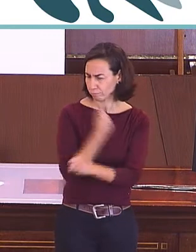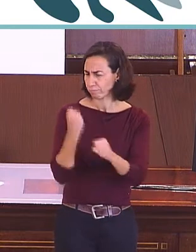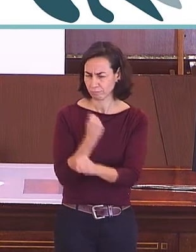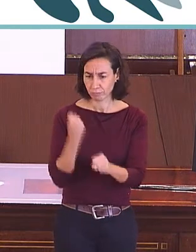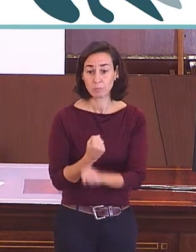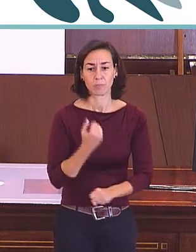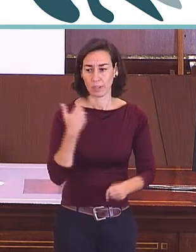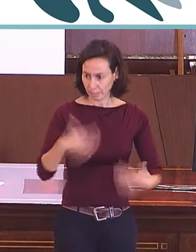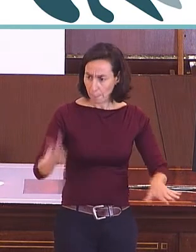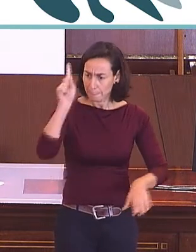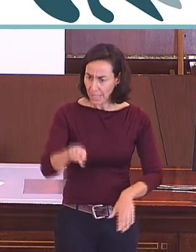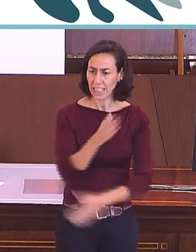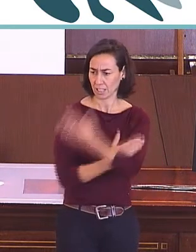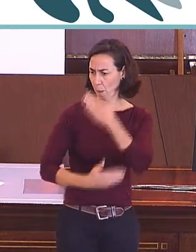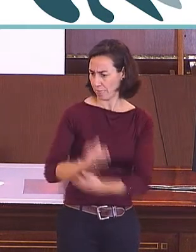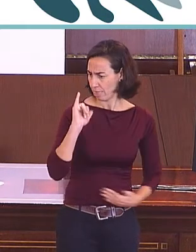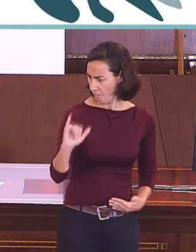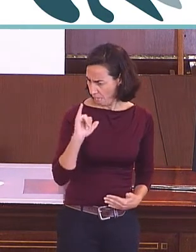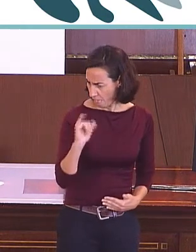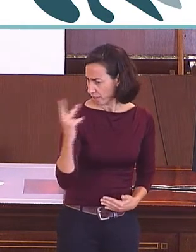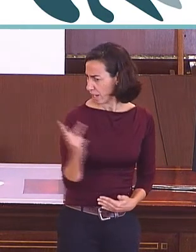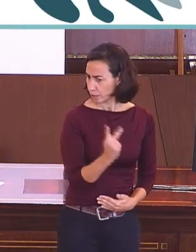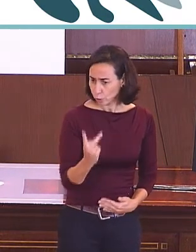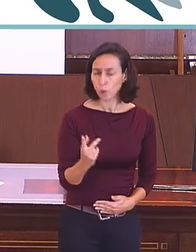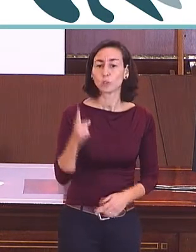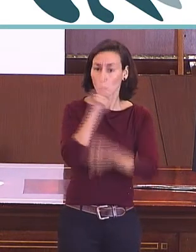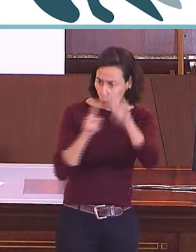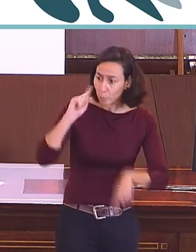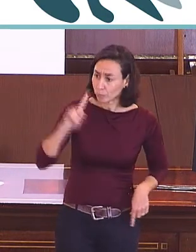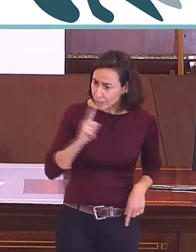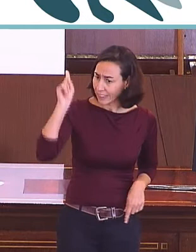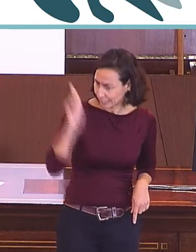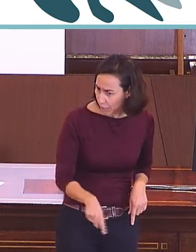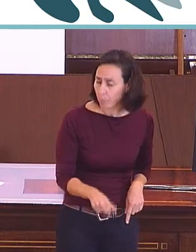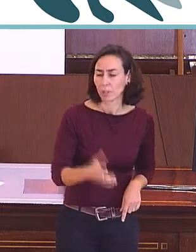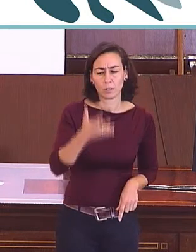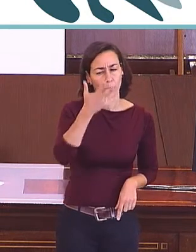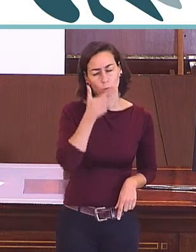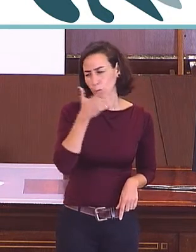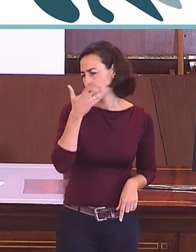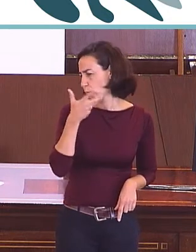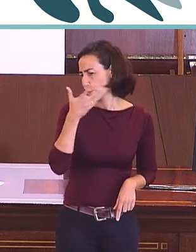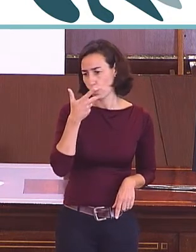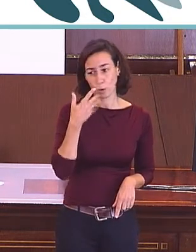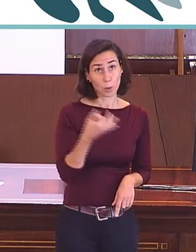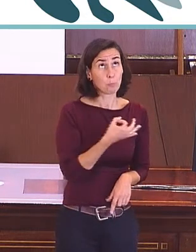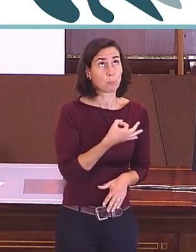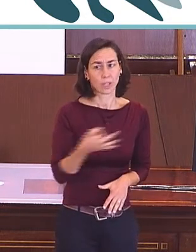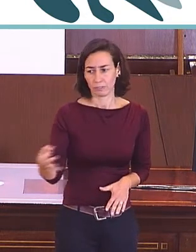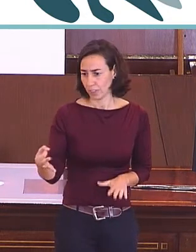discapacidad y también con problemas de sordera y que también conocen evidentemente en su propia carne lo que